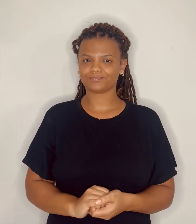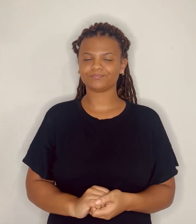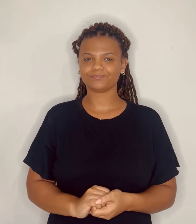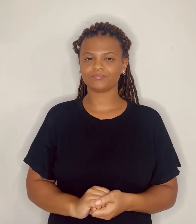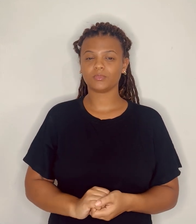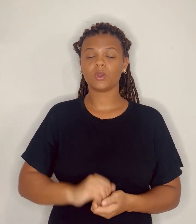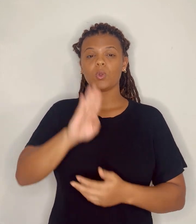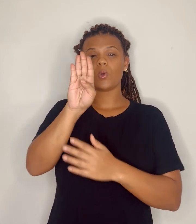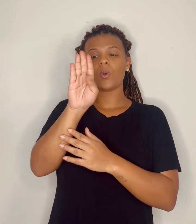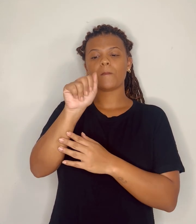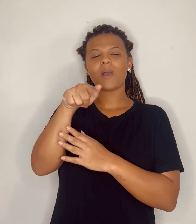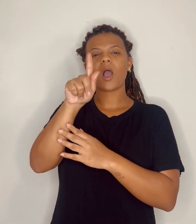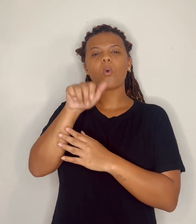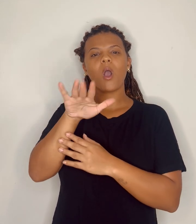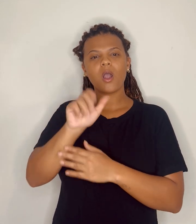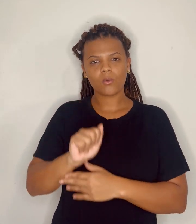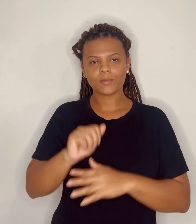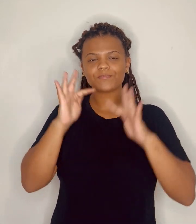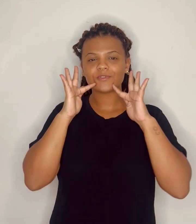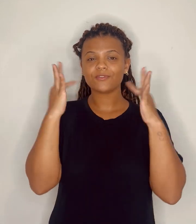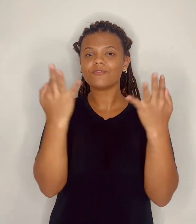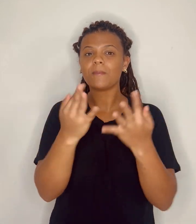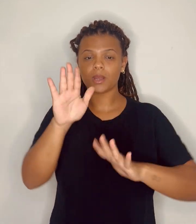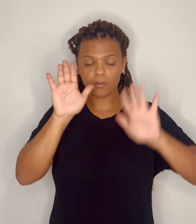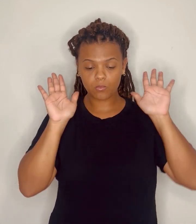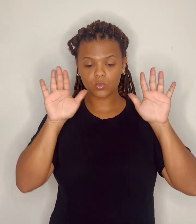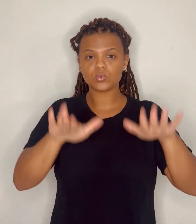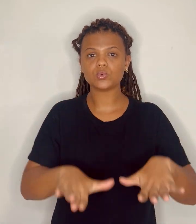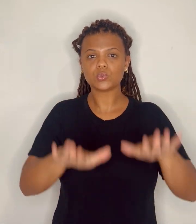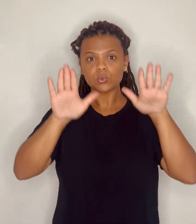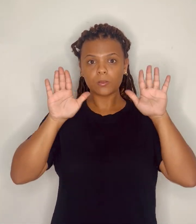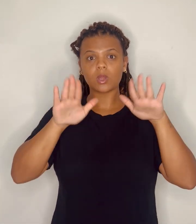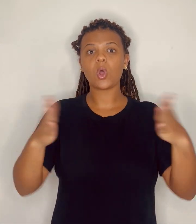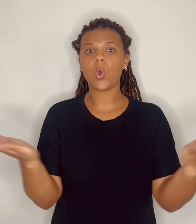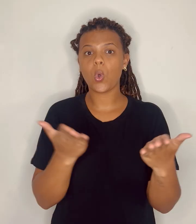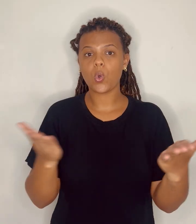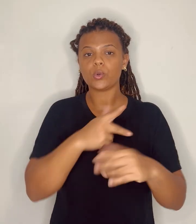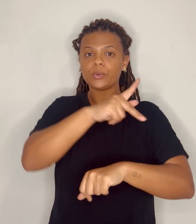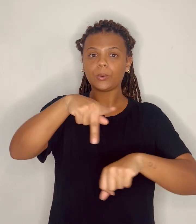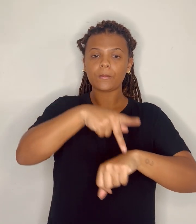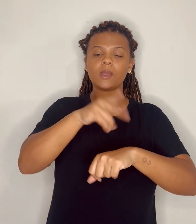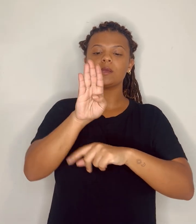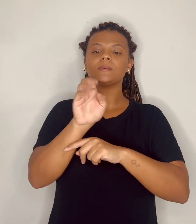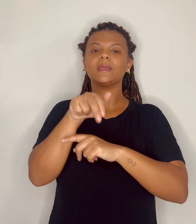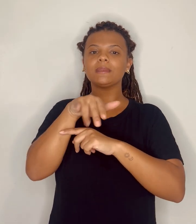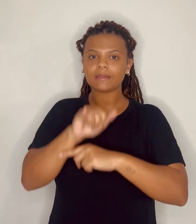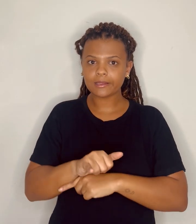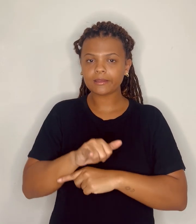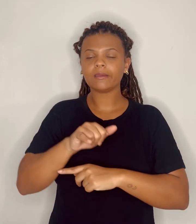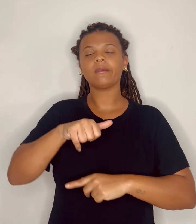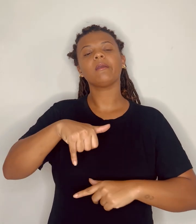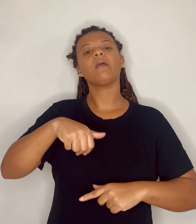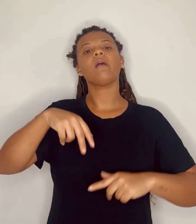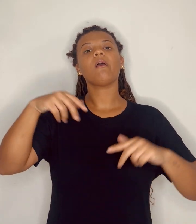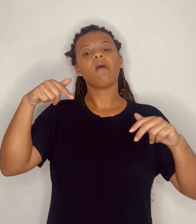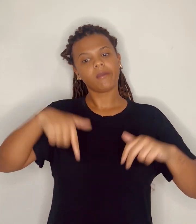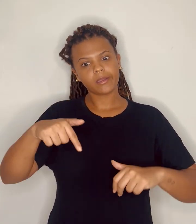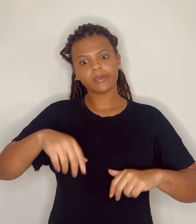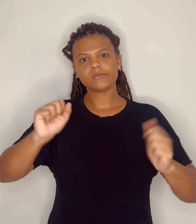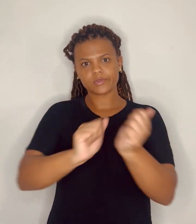Pacuaco, como a gente sabe, nasceu numa família muçulmana, onde hoje é o norte da República de Benin, e foi escravizado em Pernambuco, no Rio de Janeiro, Rio Grande do